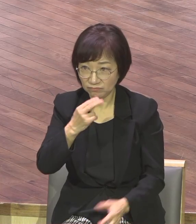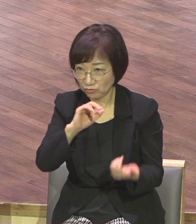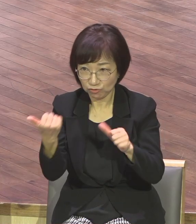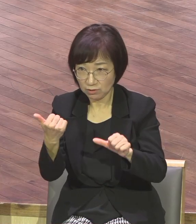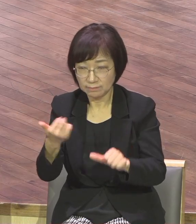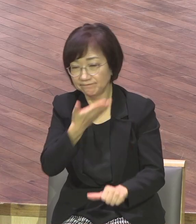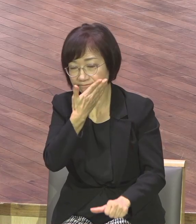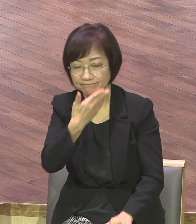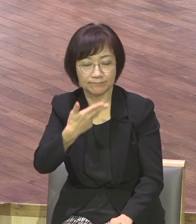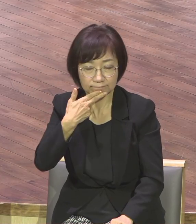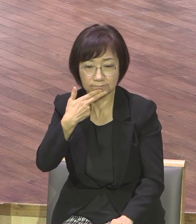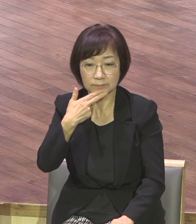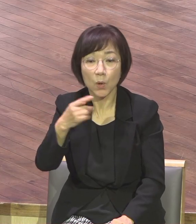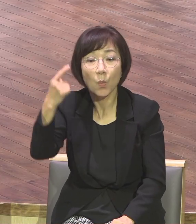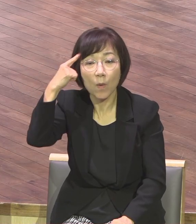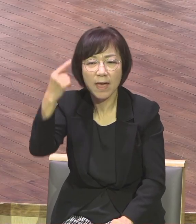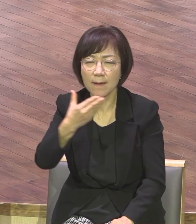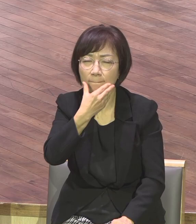않았다.